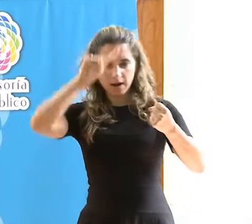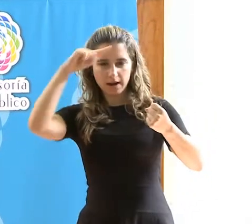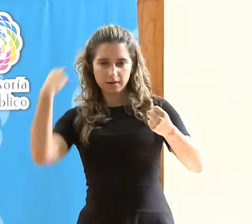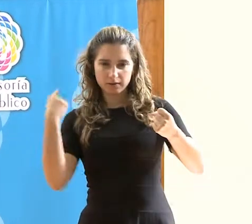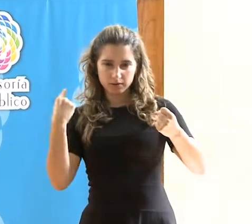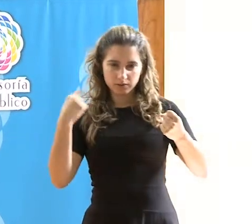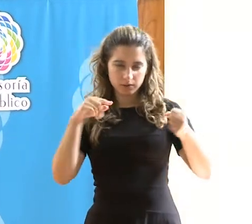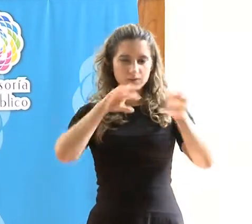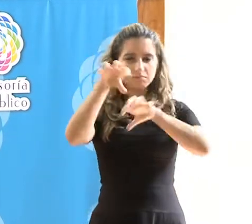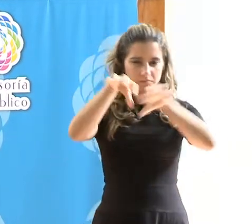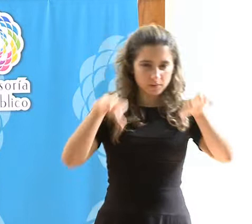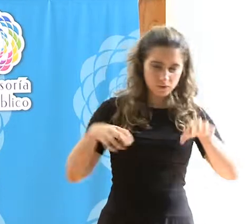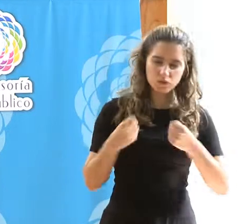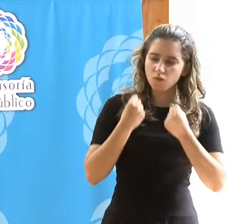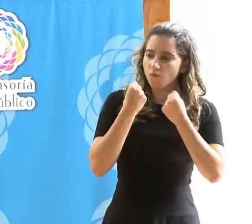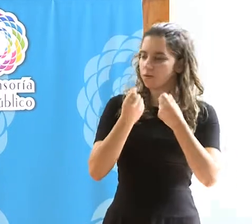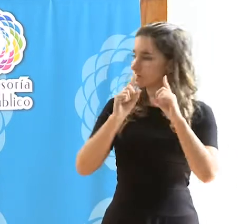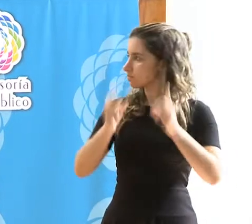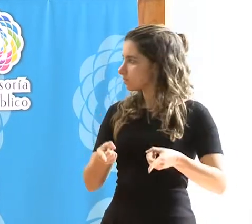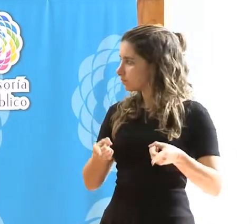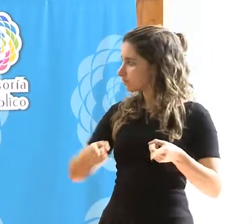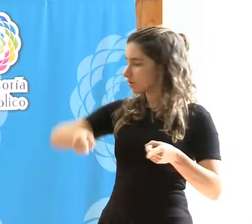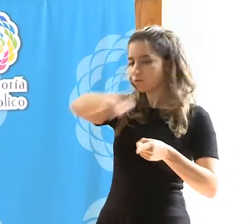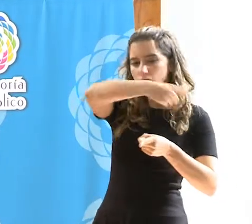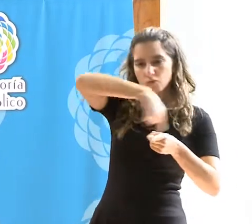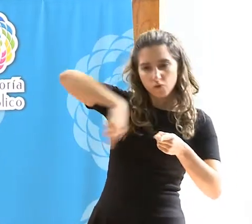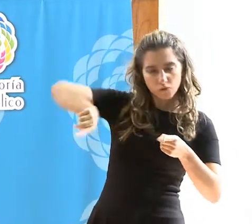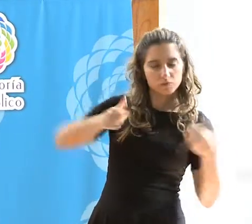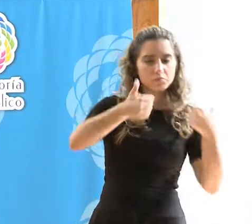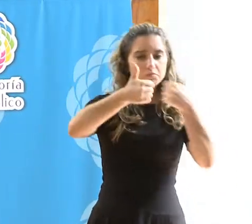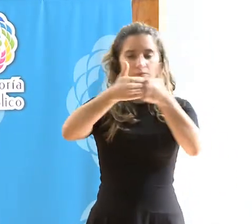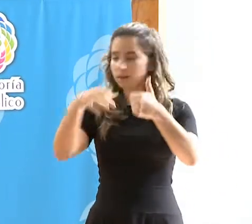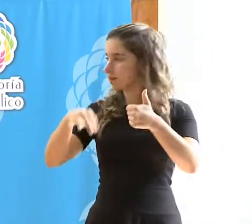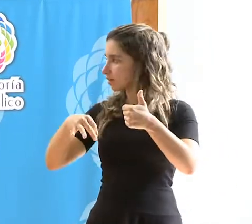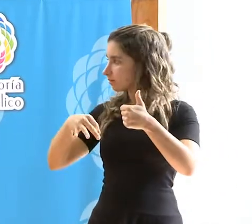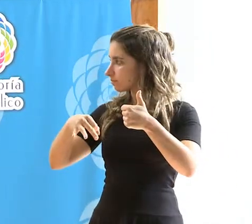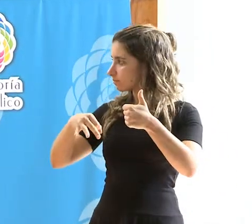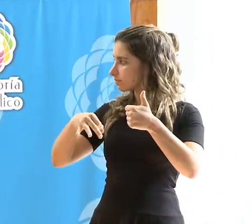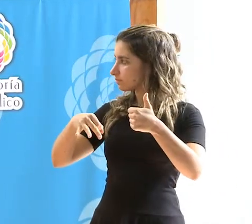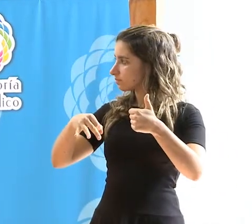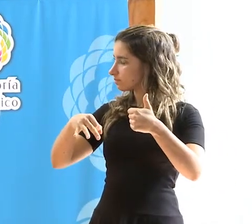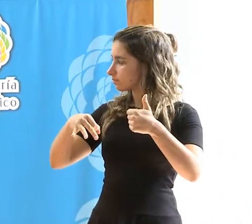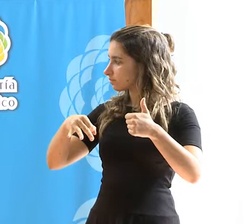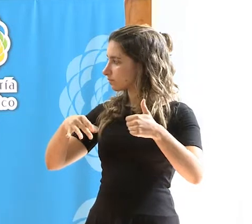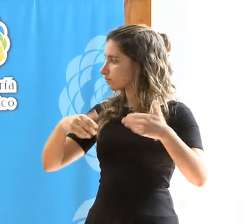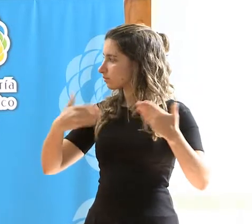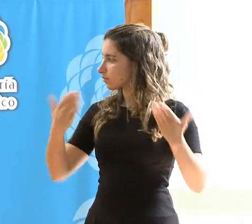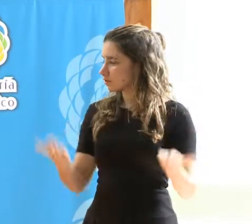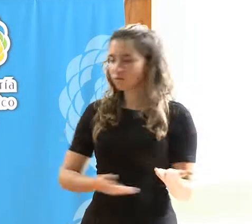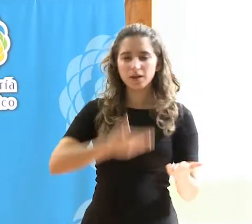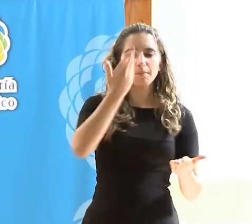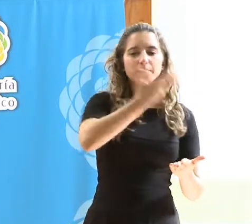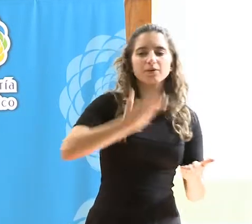los organismos que la sostienen. Y en ese punto me parece fundamental el hecho de trabajar con el